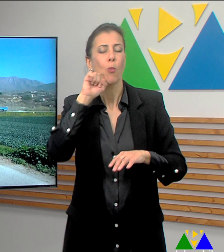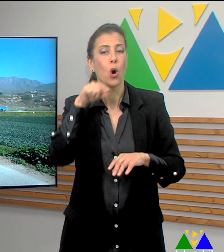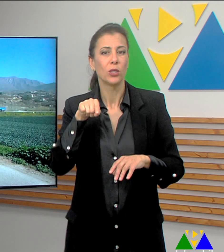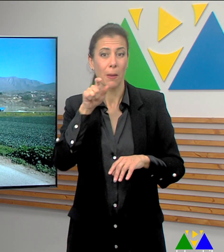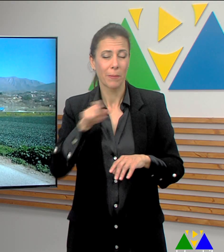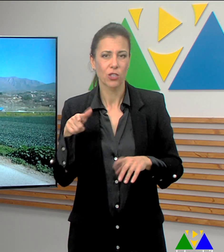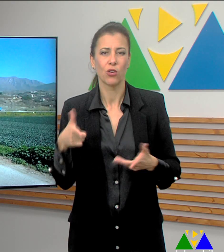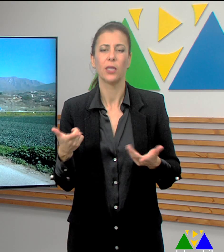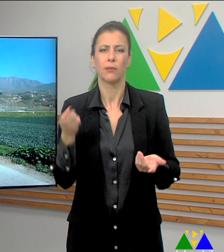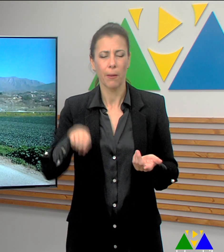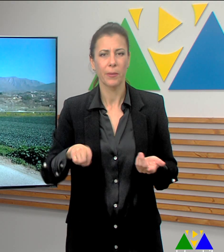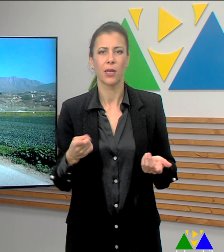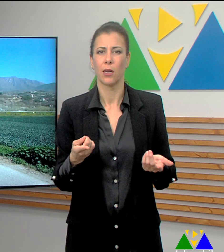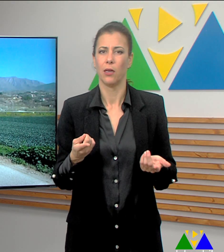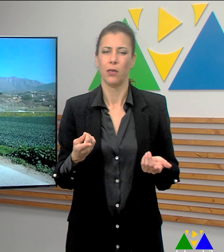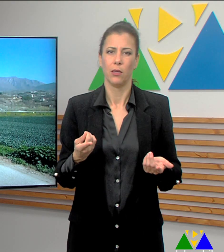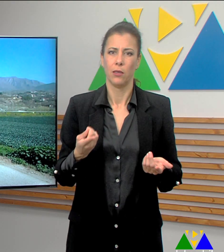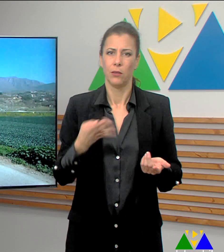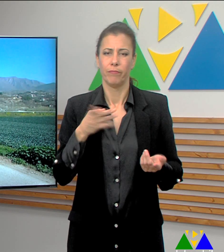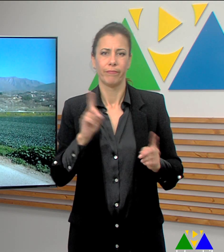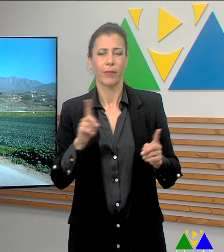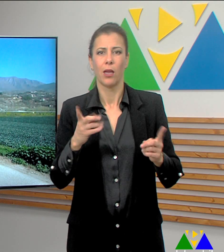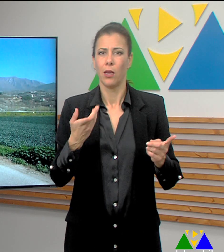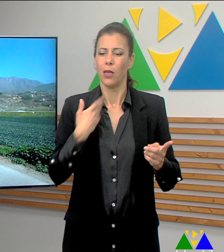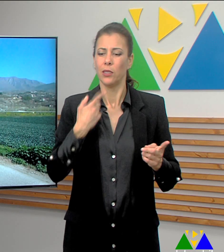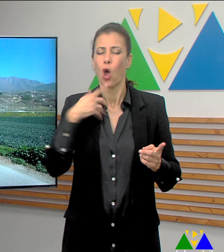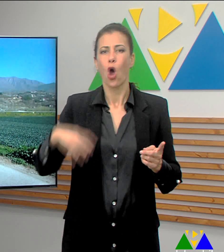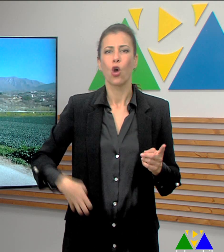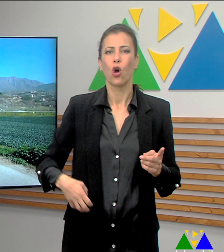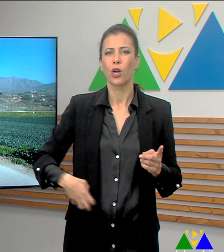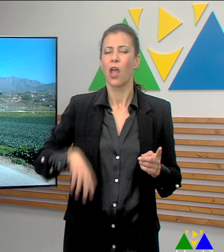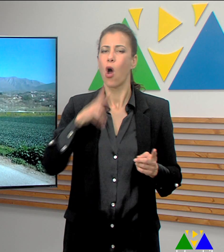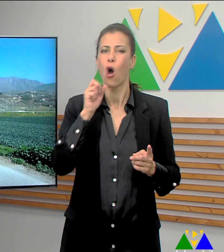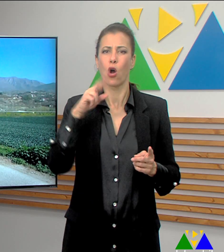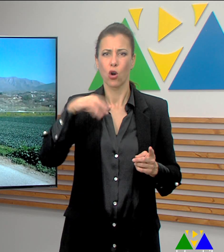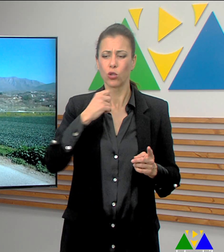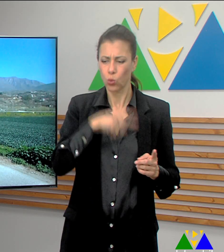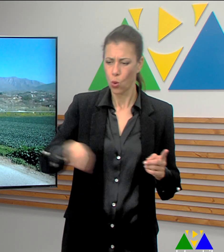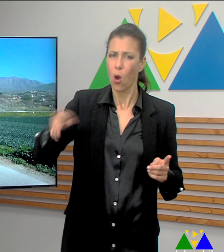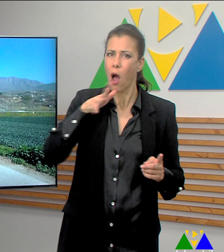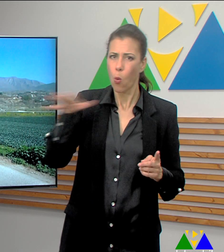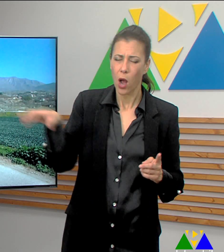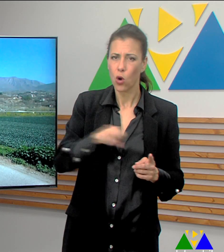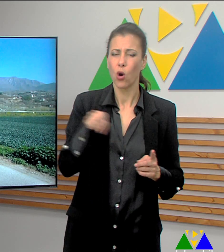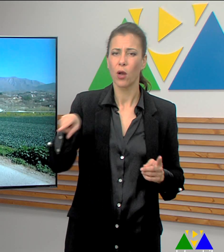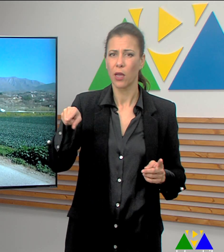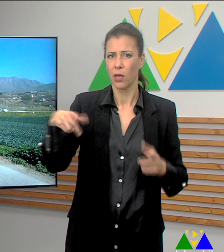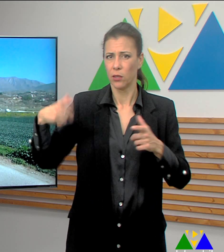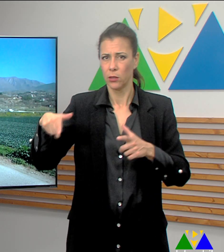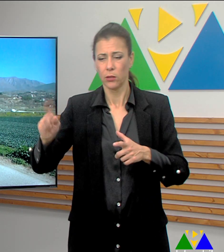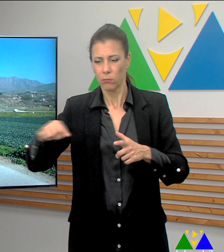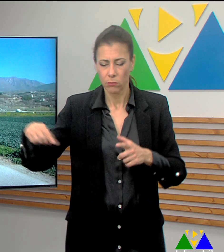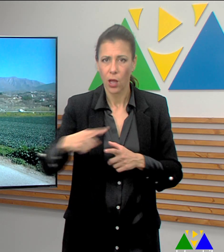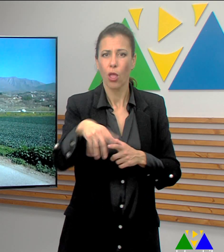también se pusieron en parte a que el conde de Borno sacara agua de la acequia principal para meter en regadío la zona del